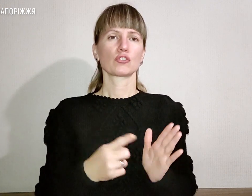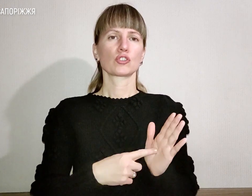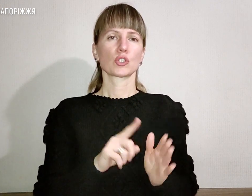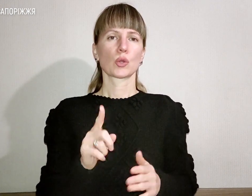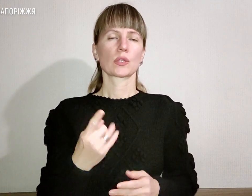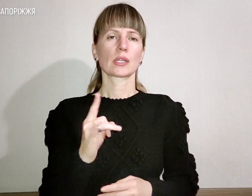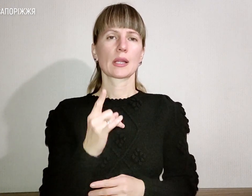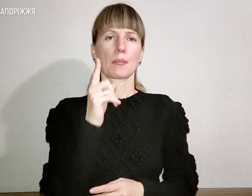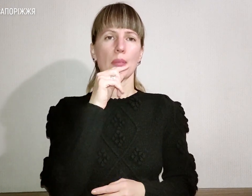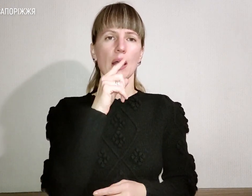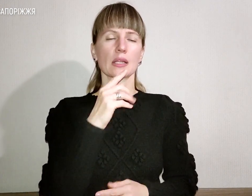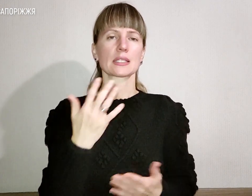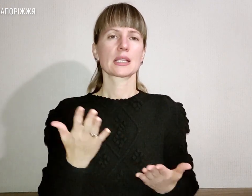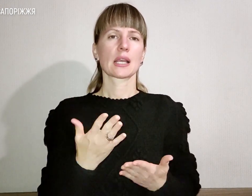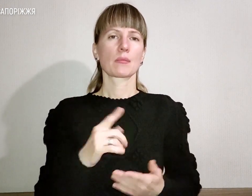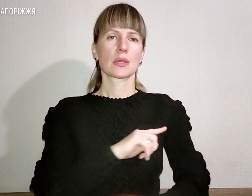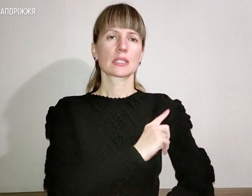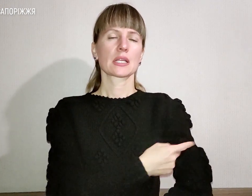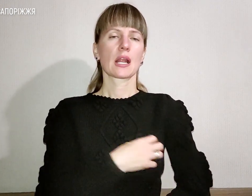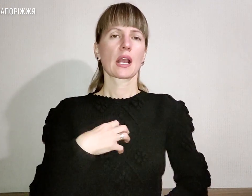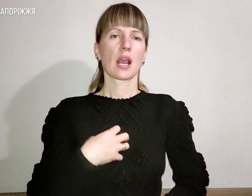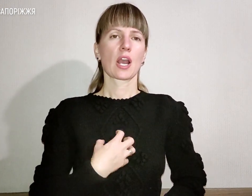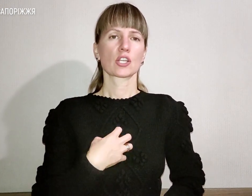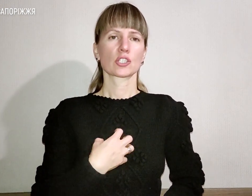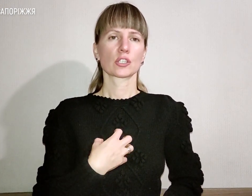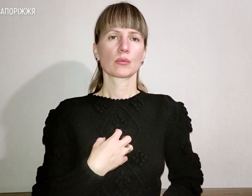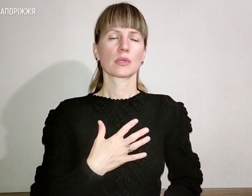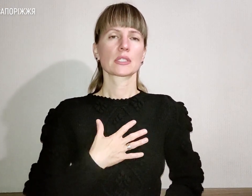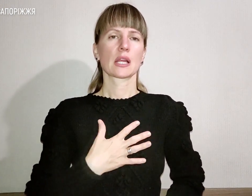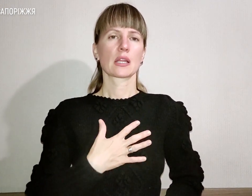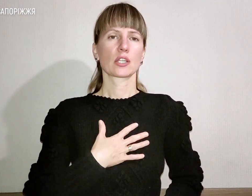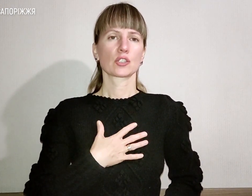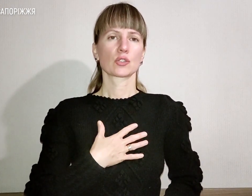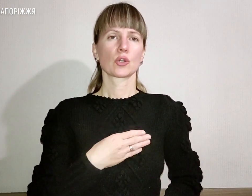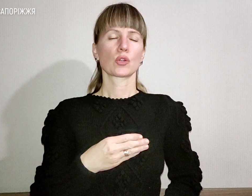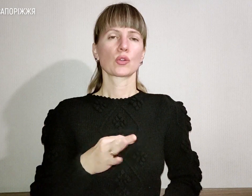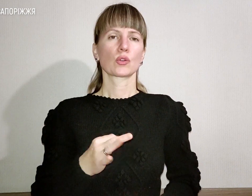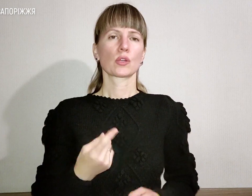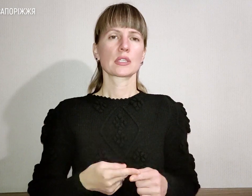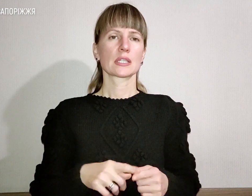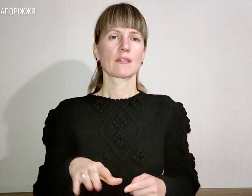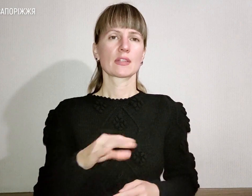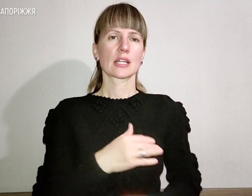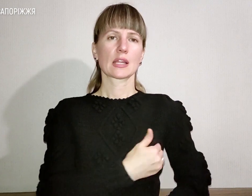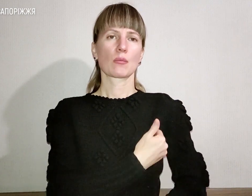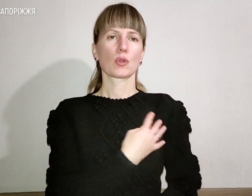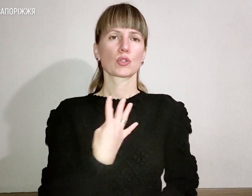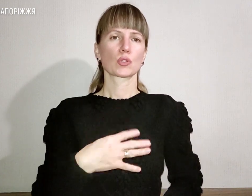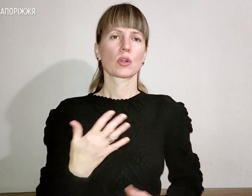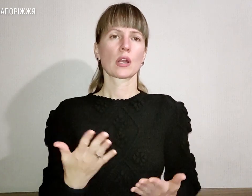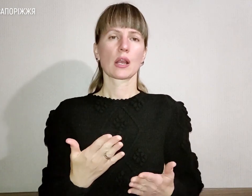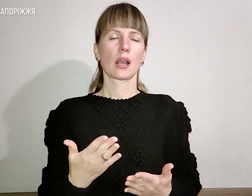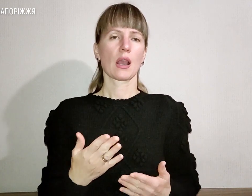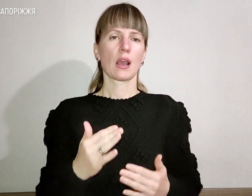дитина маленька, з якимось сильним кашлем, задишкою. Тобто, це все температура 40, яка не збивається,